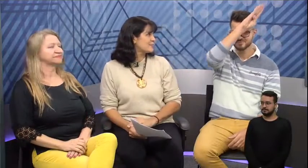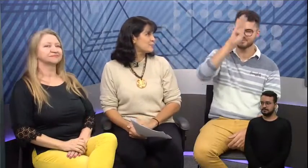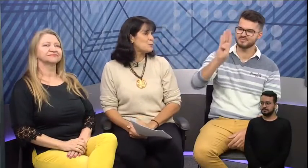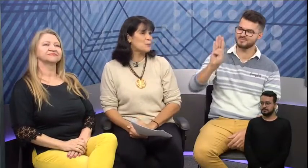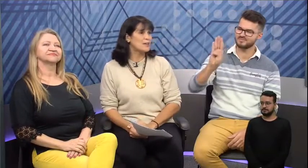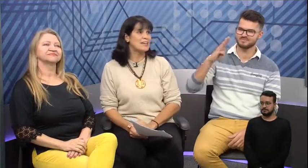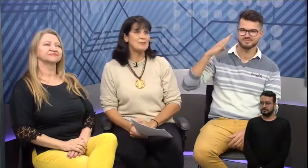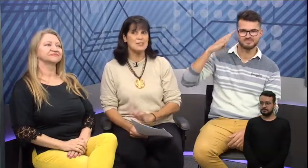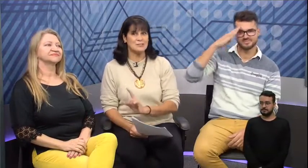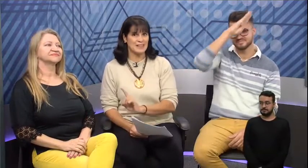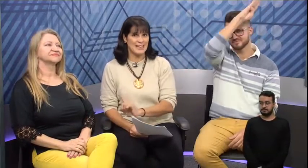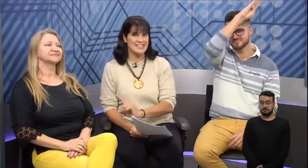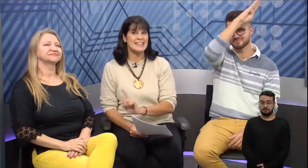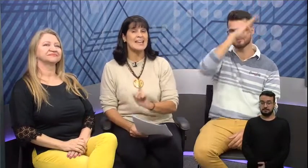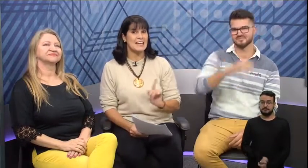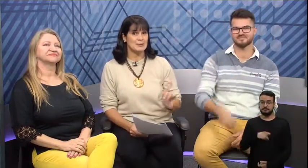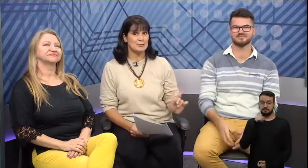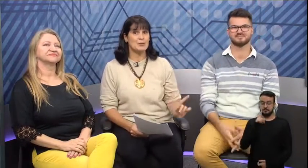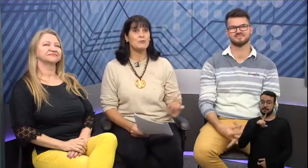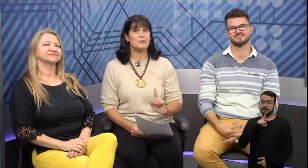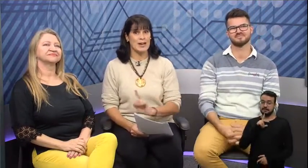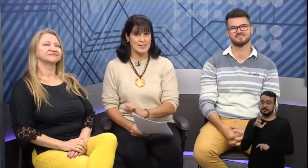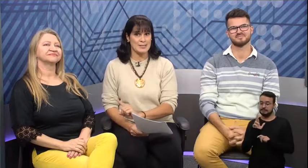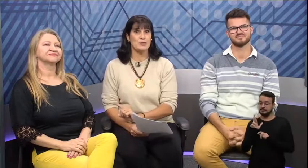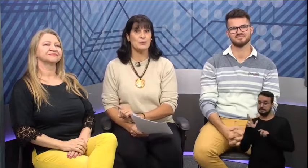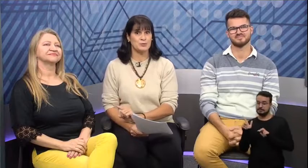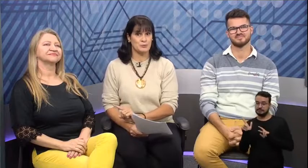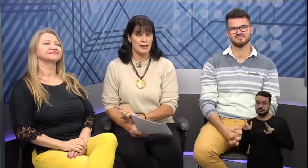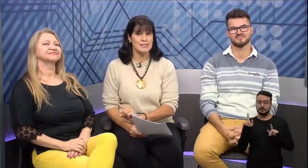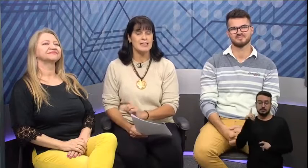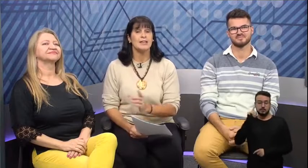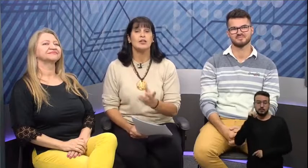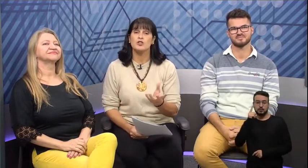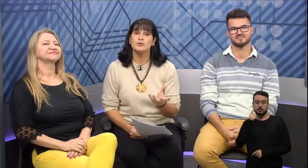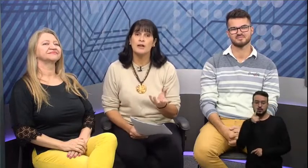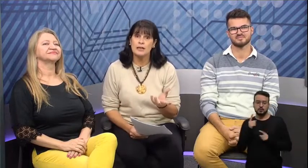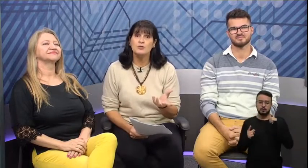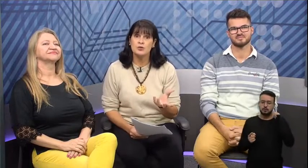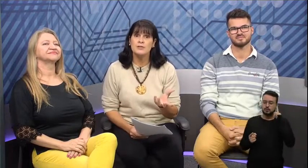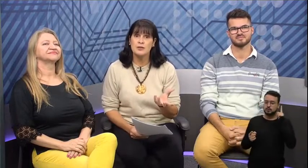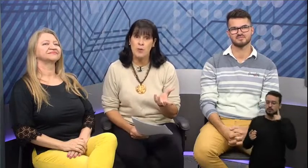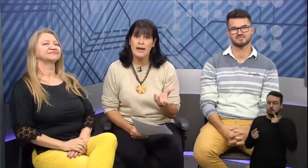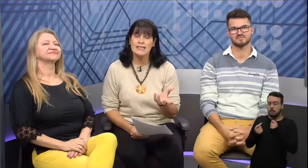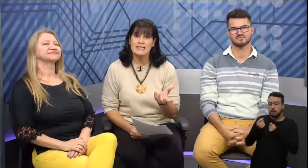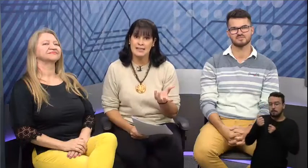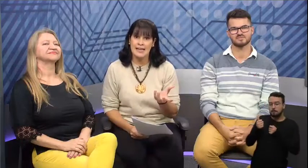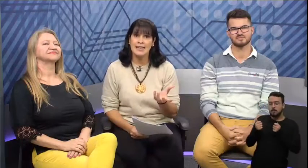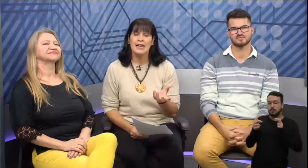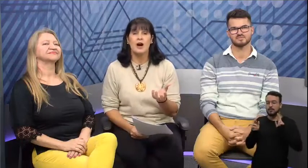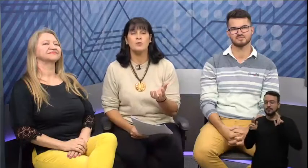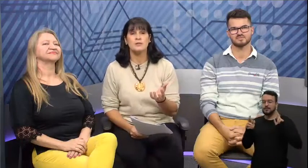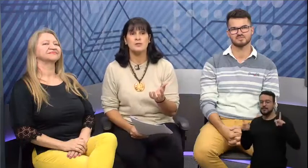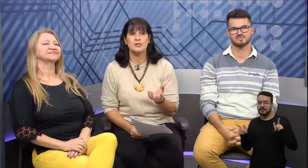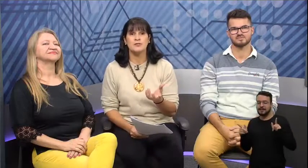Viu? Um pouquinho de diferença entre o que um faz e o outro faz. Nós não falamos todos iguais, né? Algumas pessoas